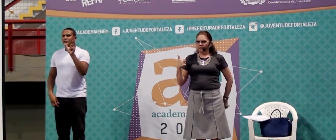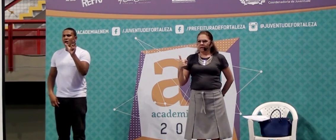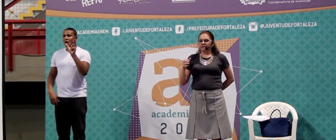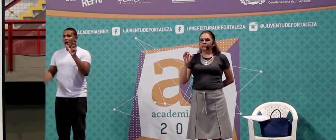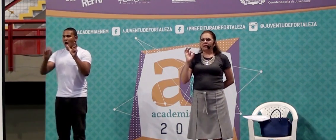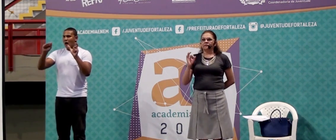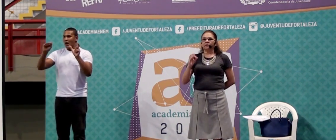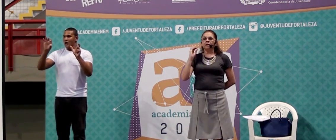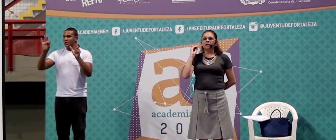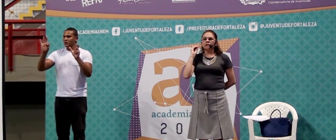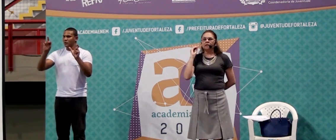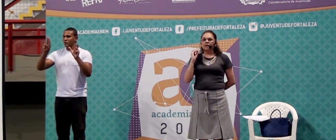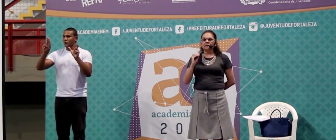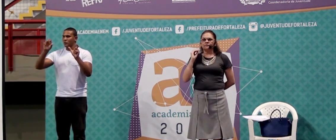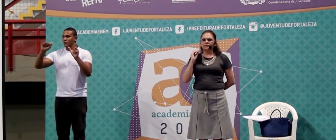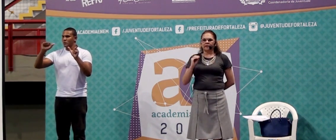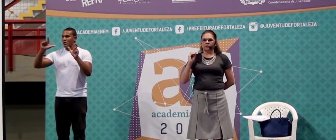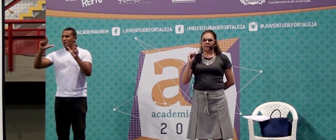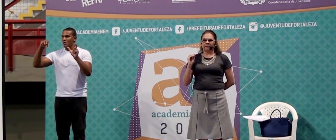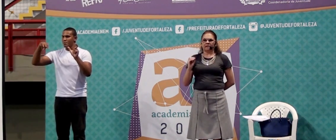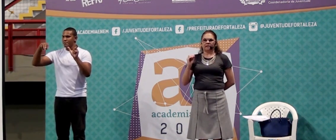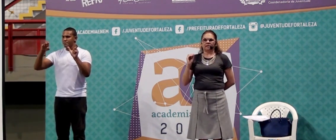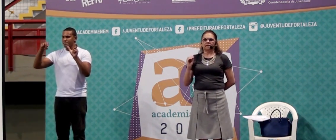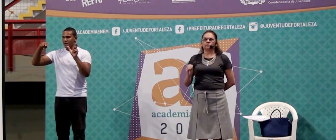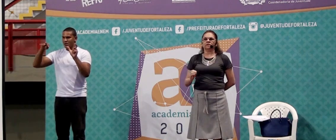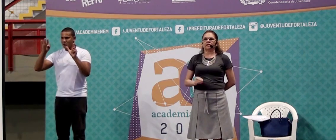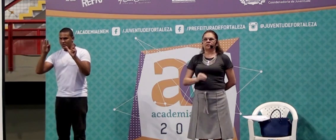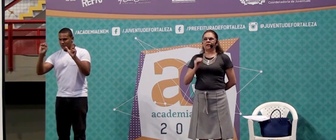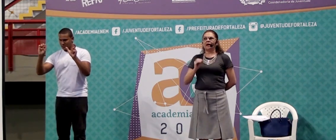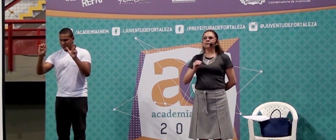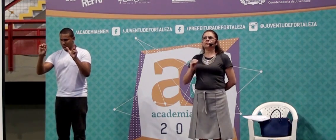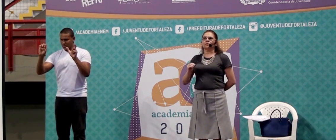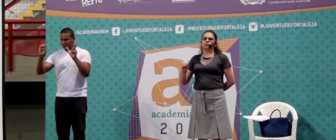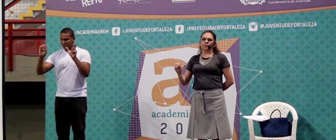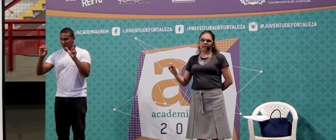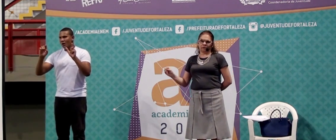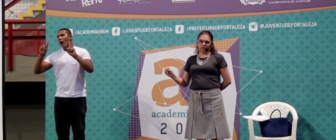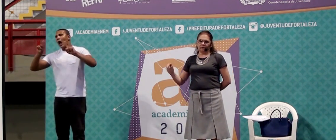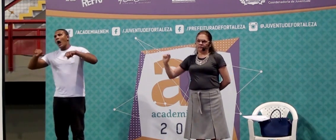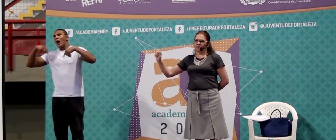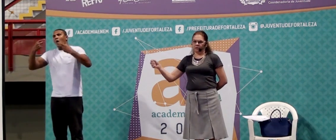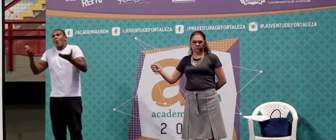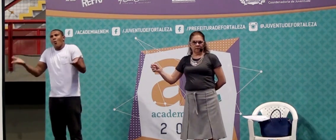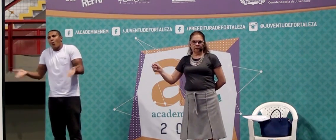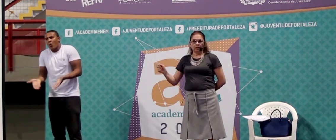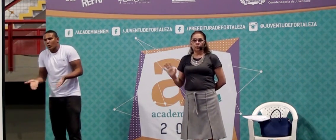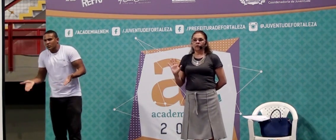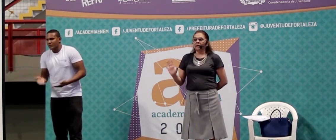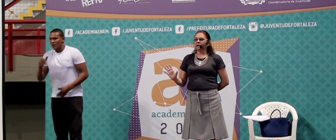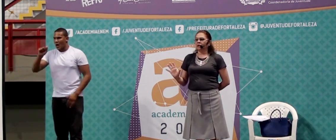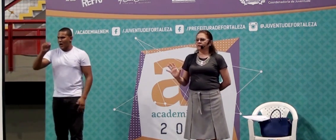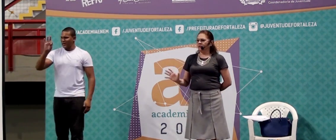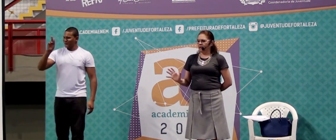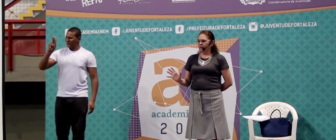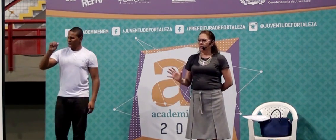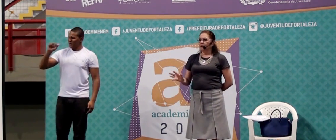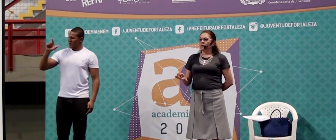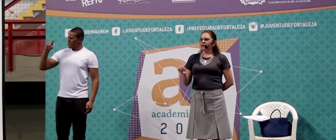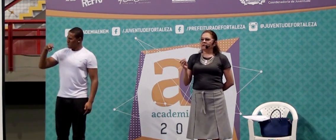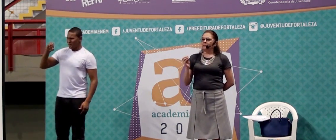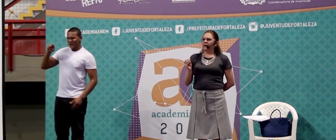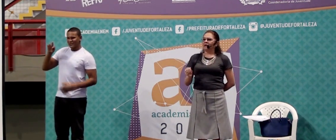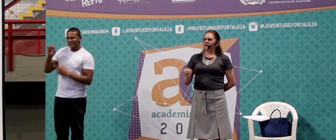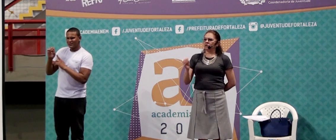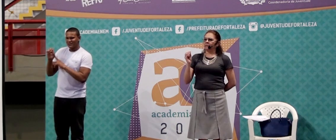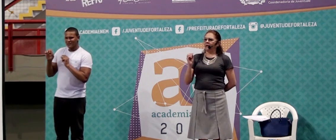atualmente. Essa palavra, ninguém vai começar a redação dizendo atualmente, vírgula. Por que não vai?